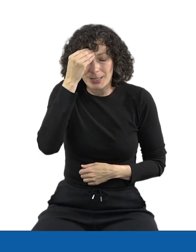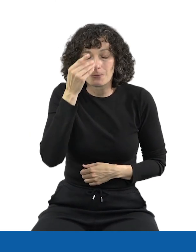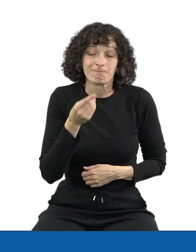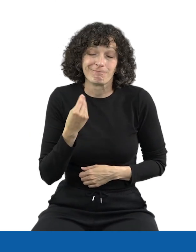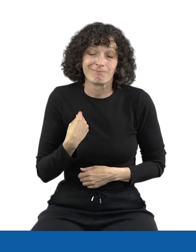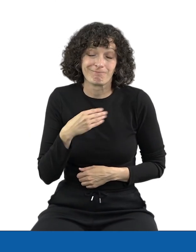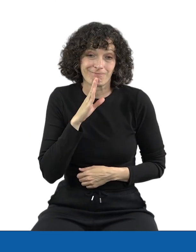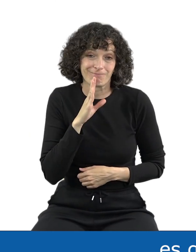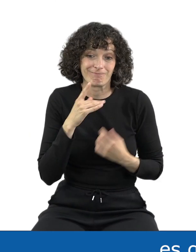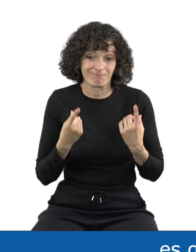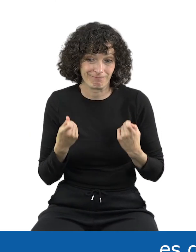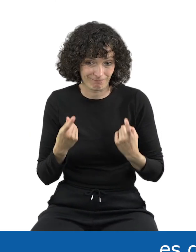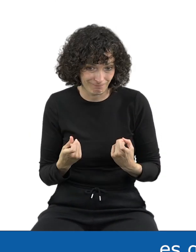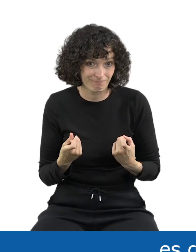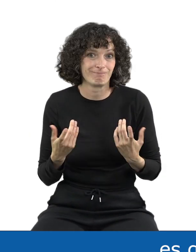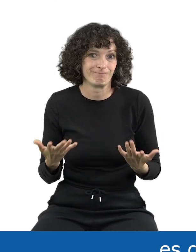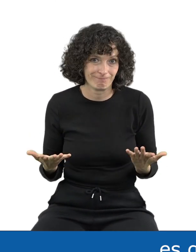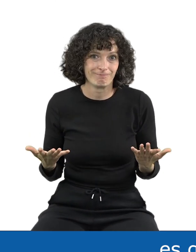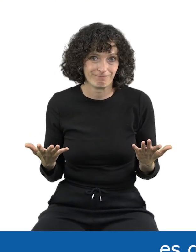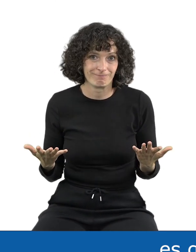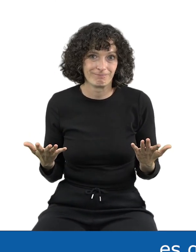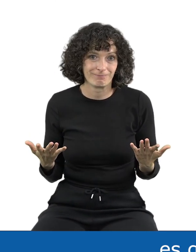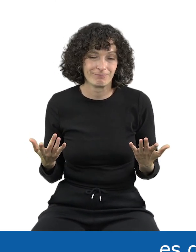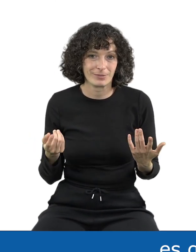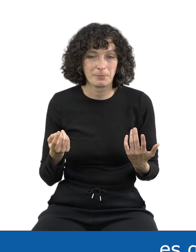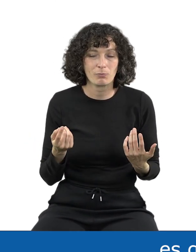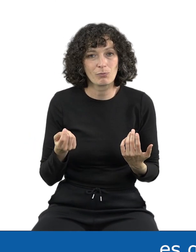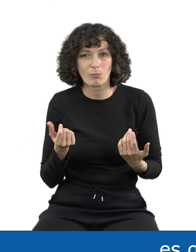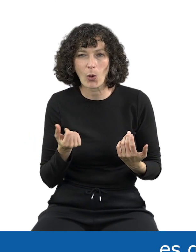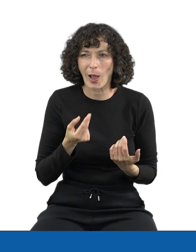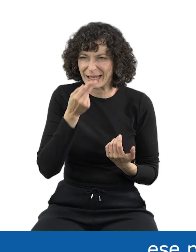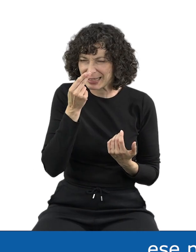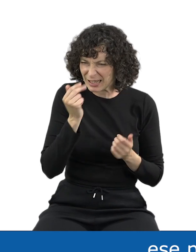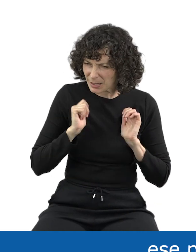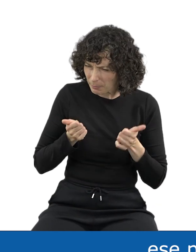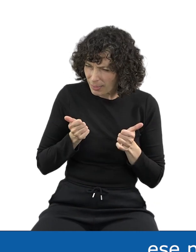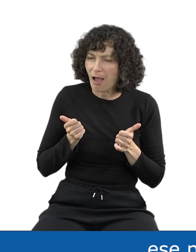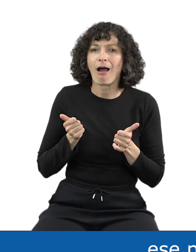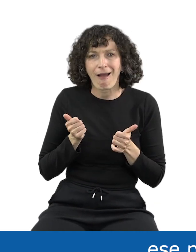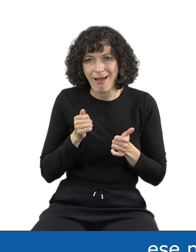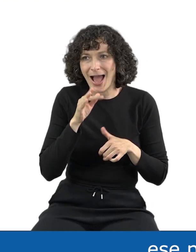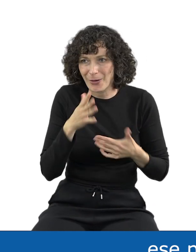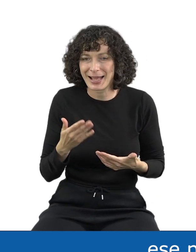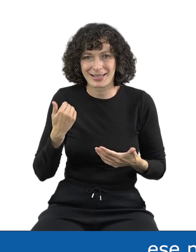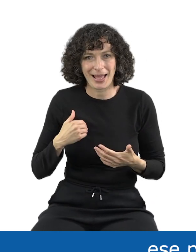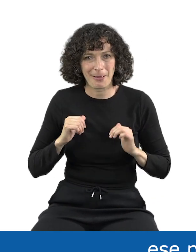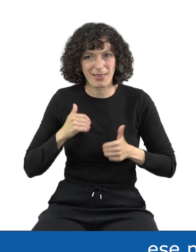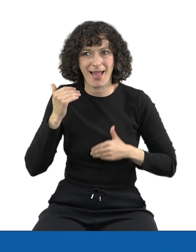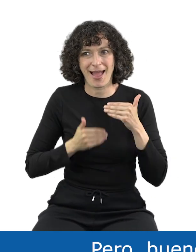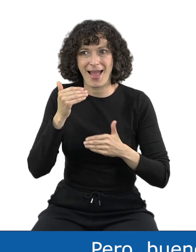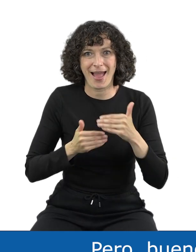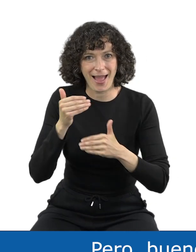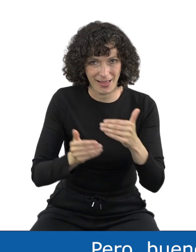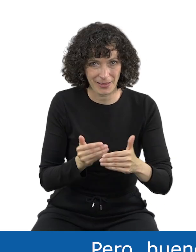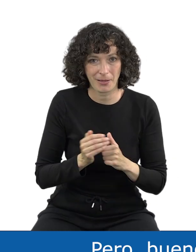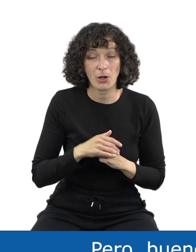que eso, que lo que hacía falta es bueno, pues que tuviéramos esa pequeña inquietud, ese pequeño interés para poder facilitarlo. Pero